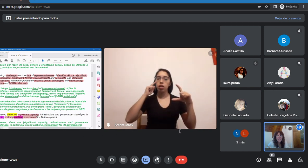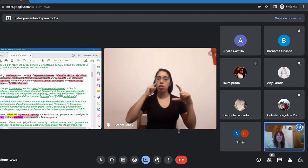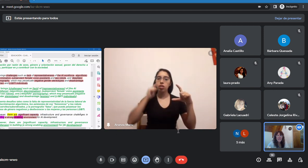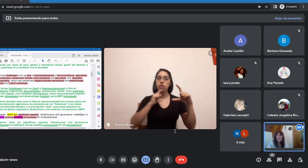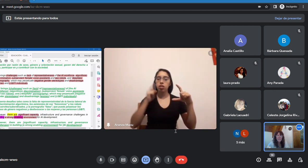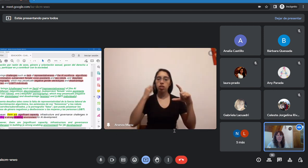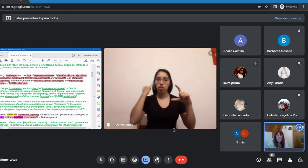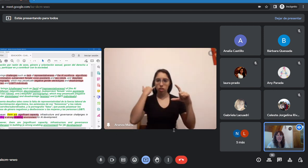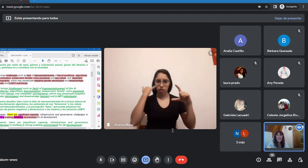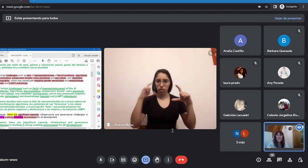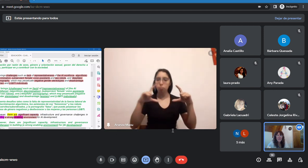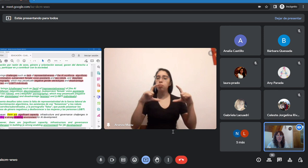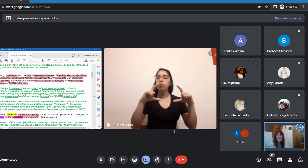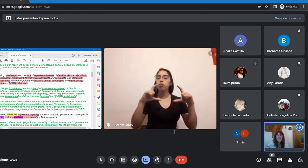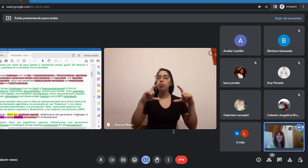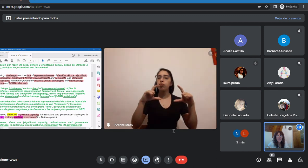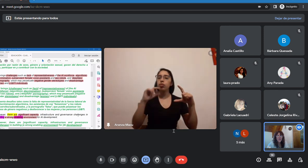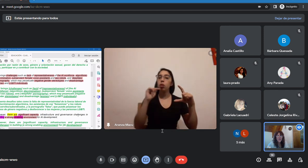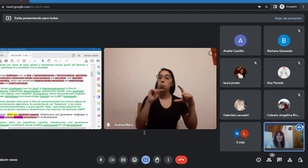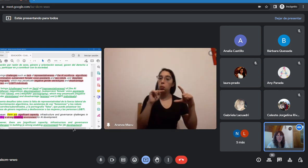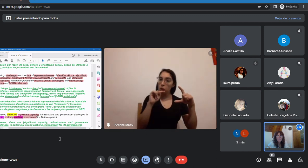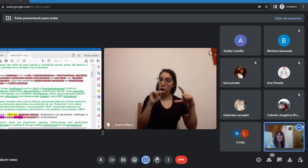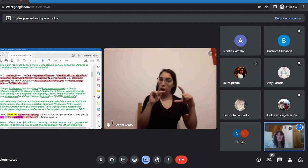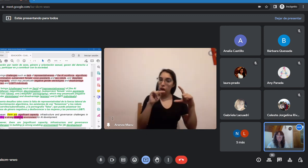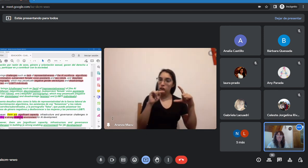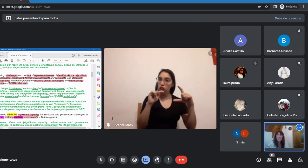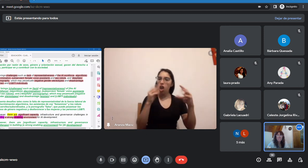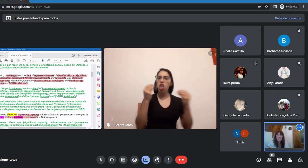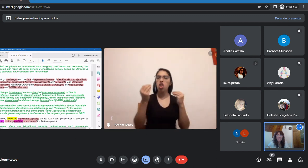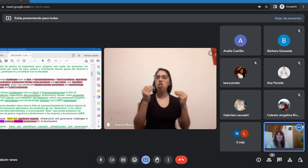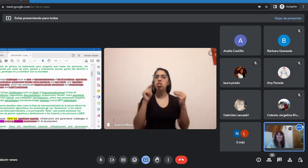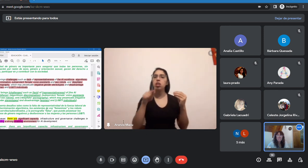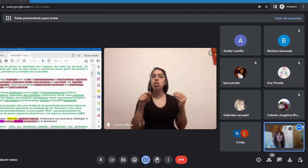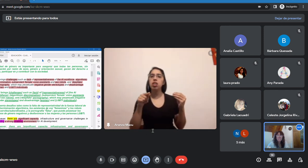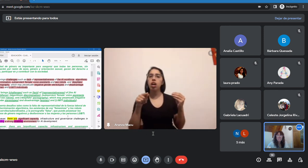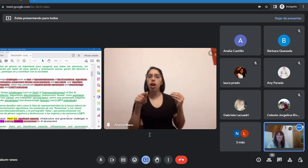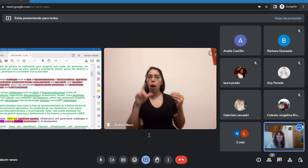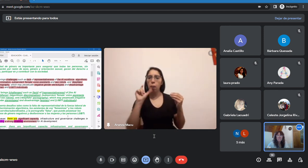¿Dónde pondrías los desafíos?